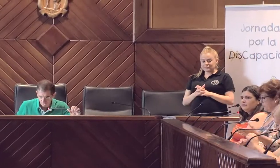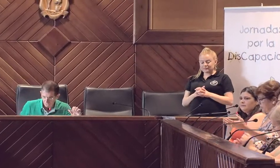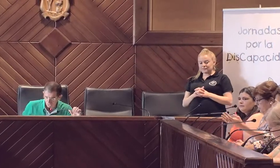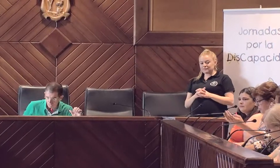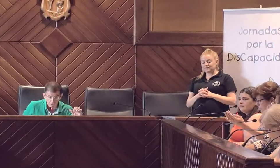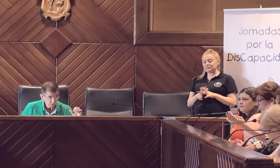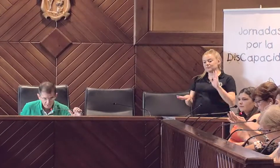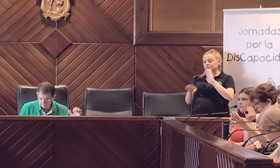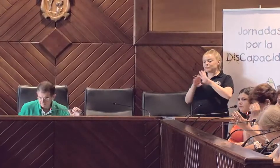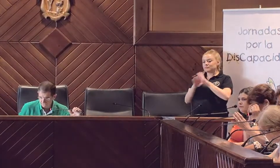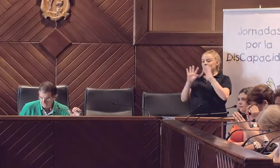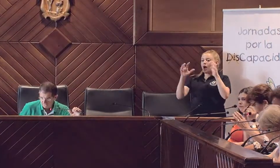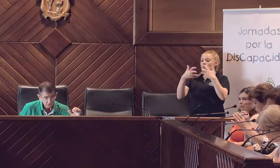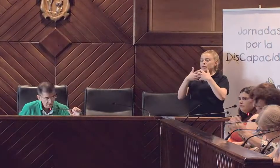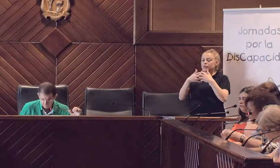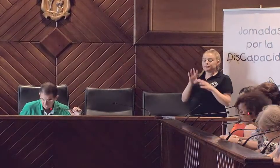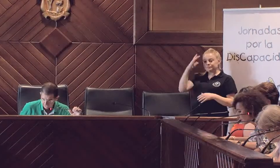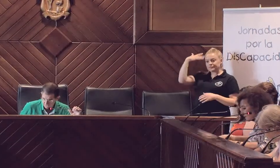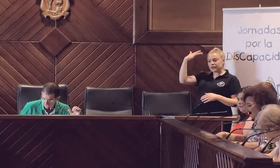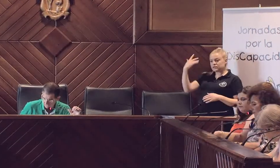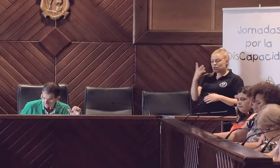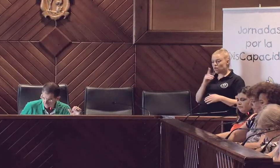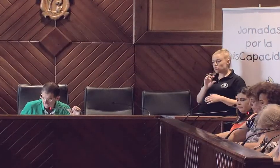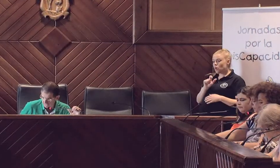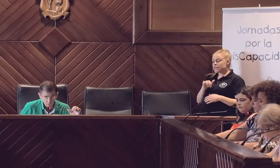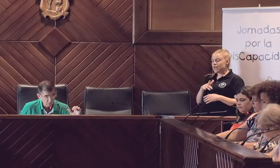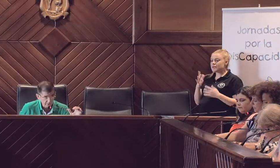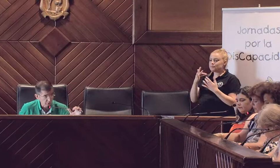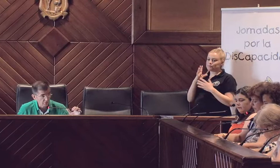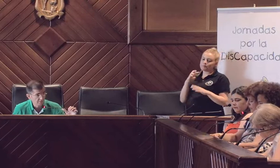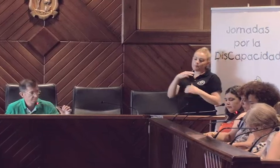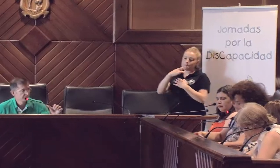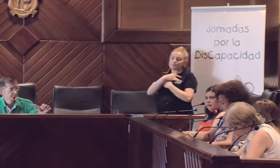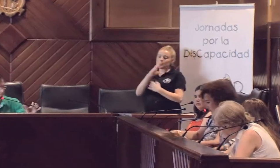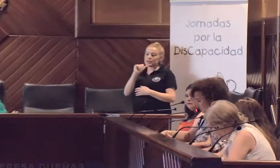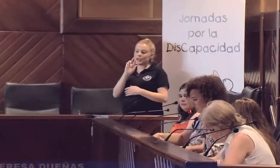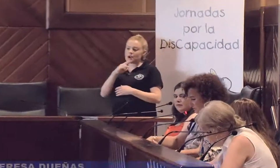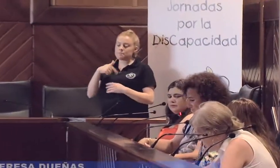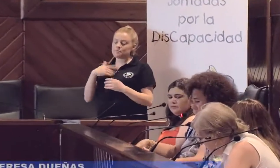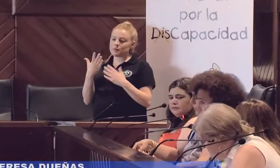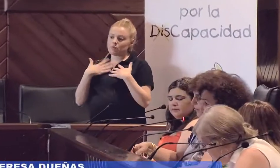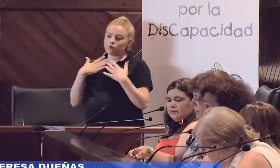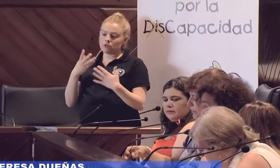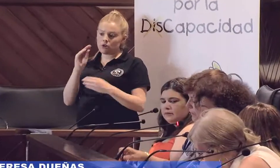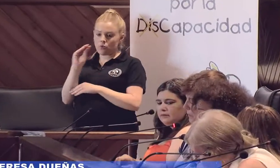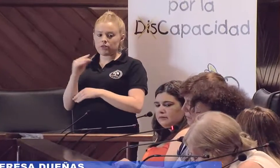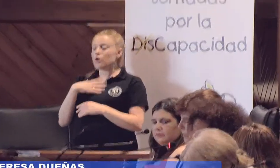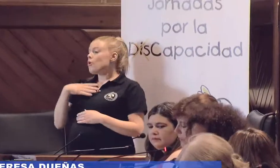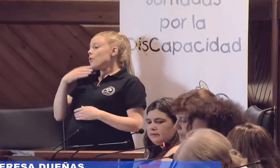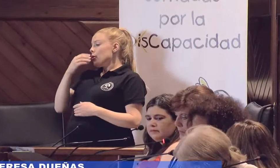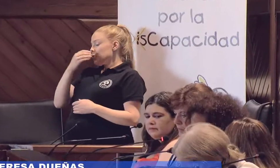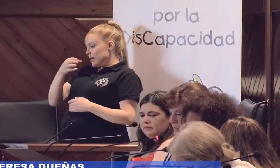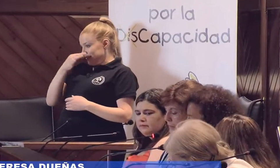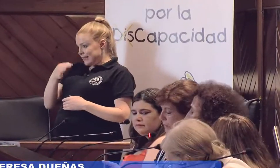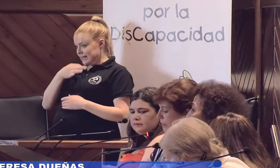Bueno, pues continuamos con la cuide. Teresa Dueñas, presidenta, y María Carmen García, voluntaria cuidadora. Sí. Bueno, buenas tardes.